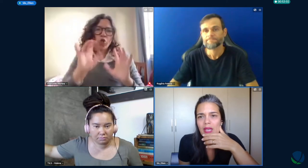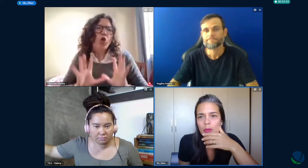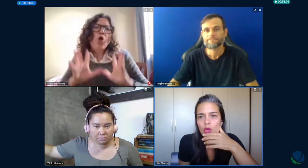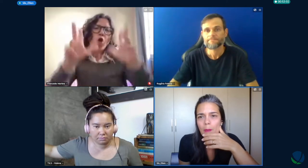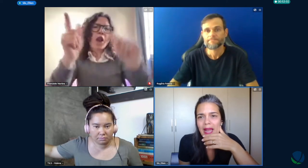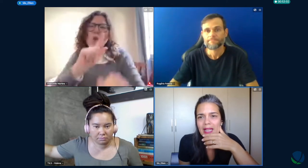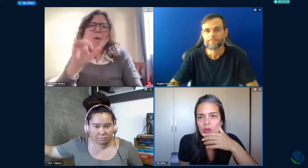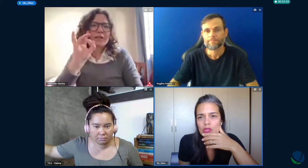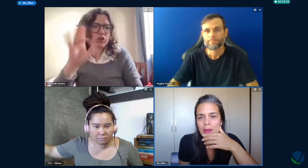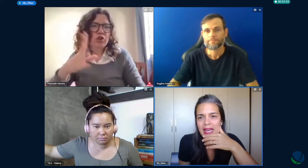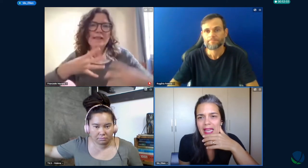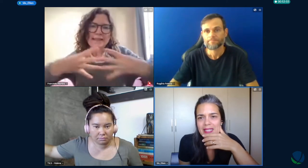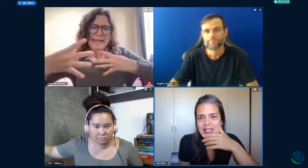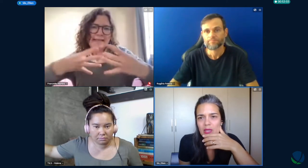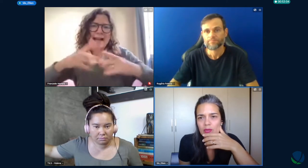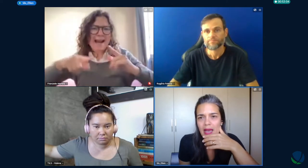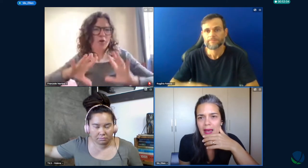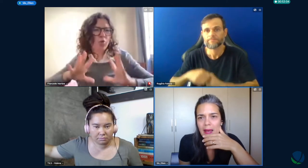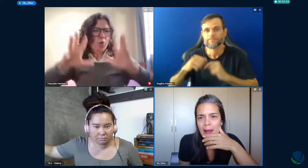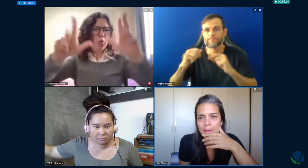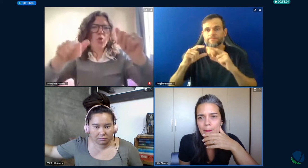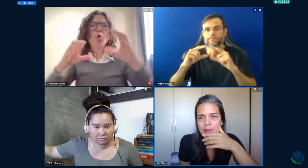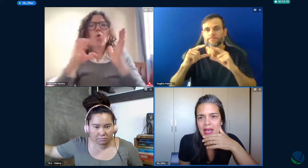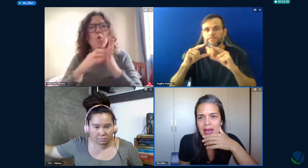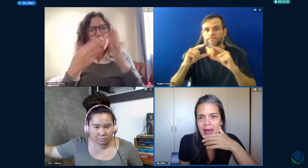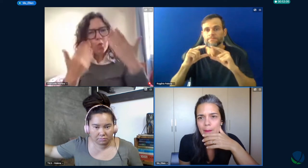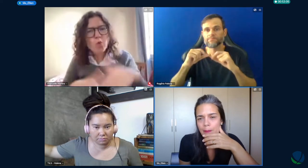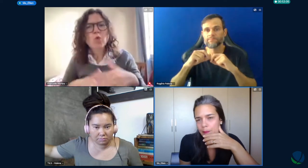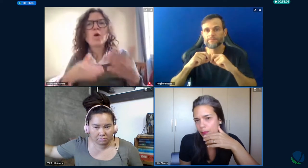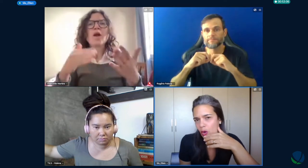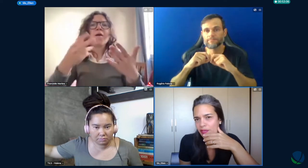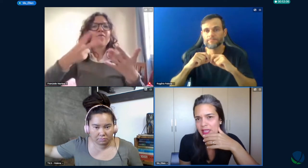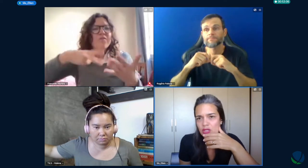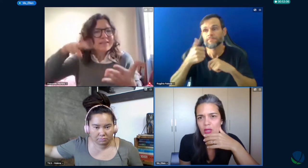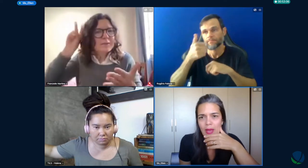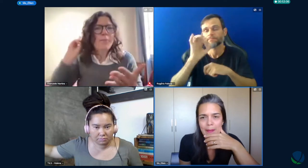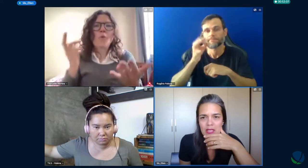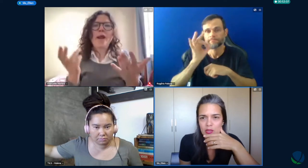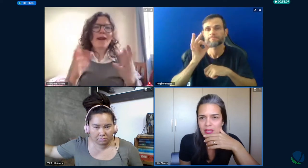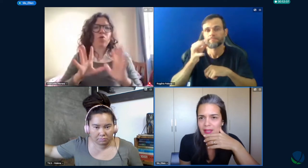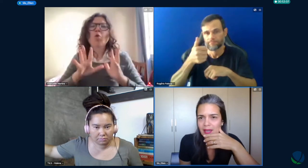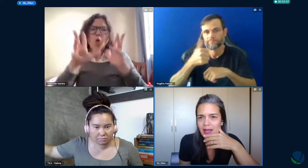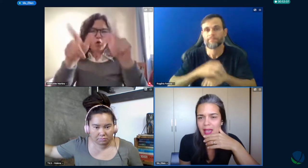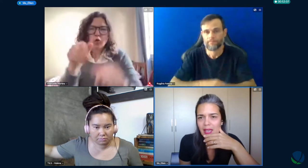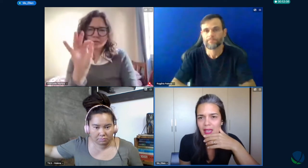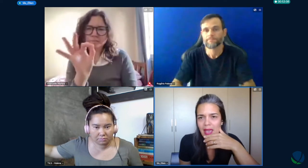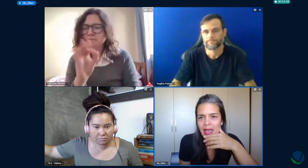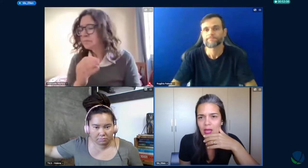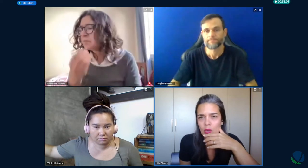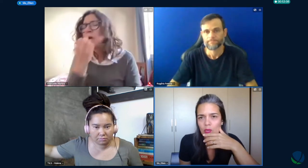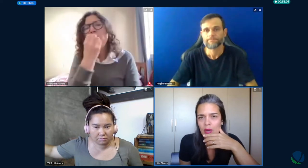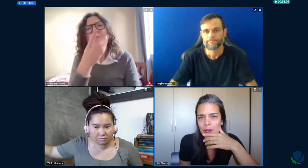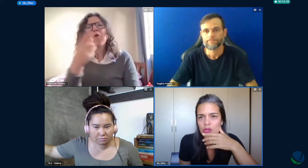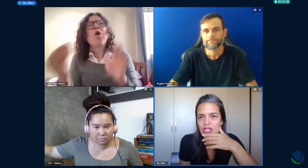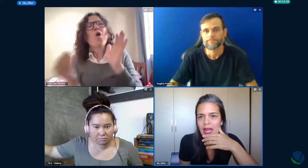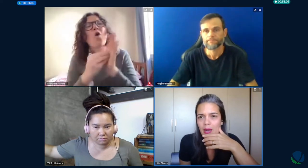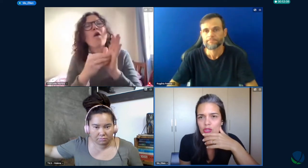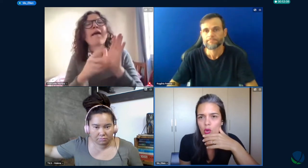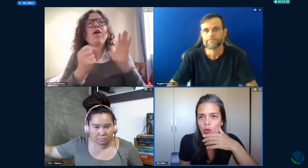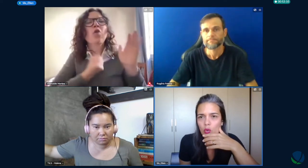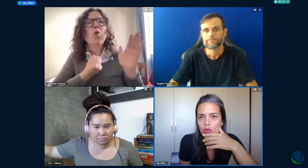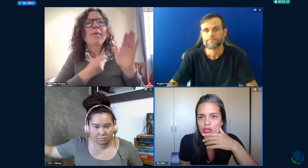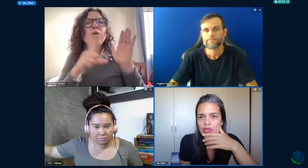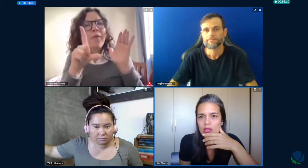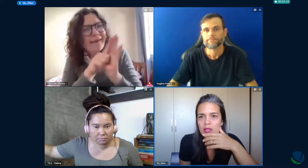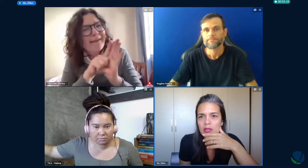surdo ter o tempo dobrado para a realização da prova. Isso não é apenas no DETRAN, é no âmbito geral